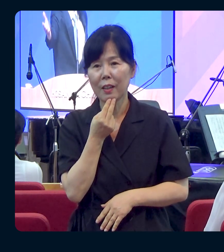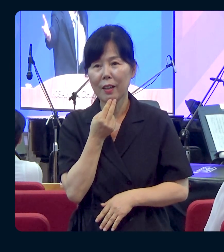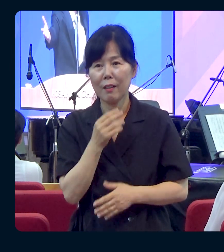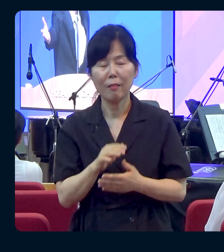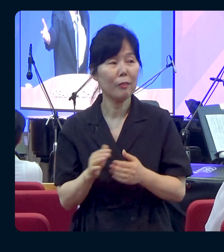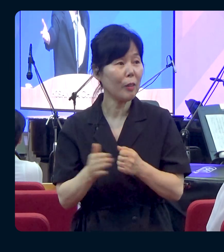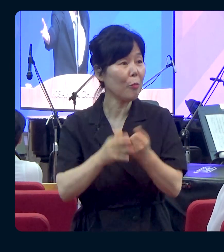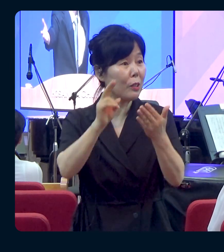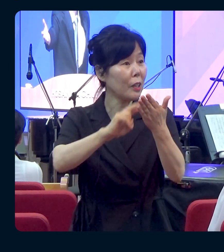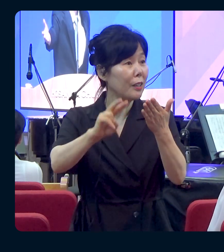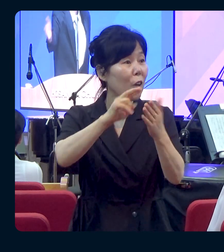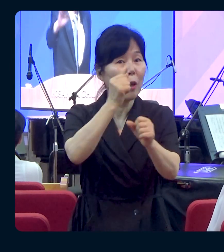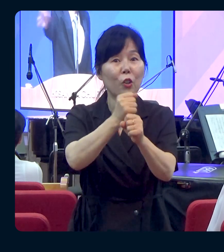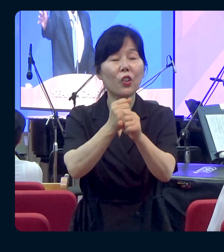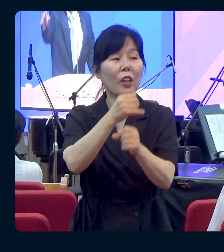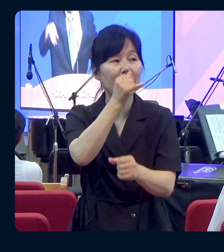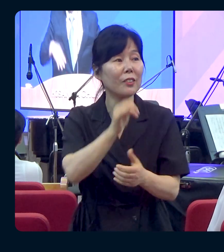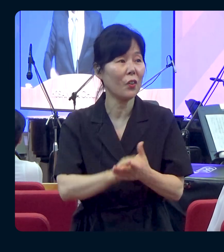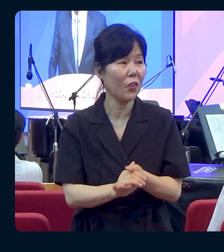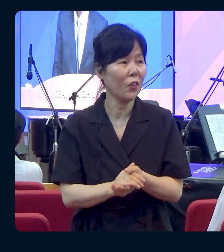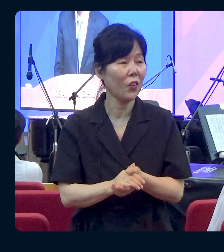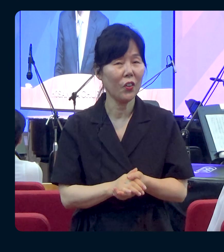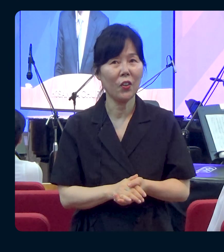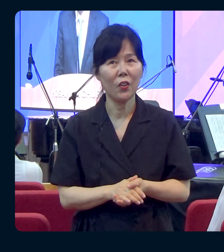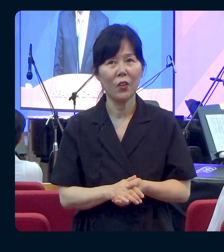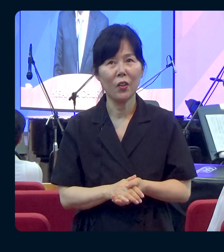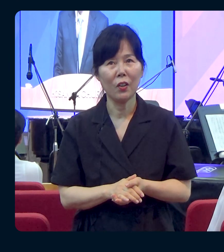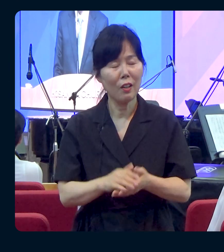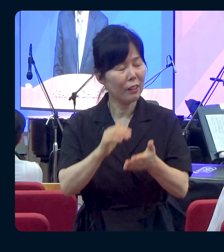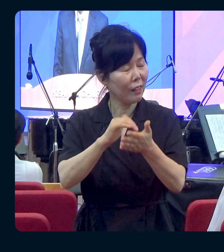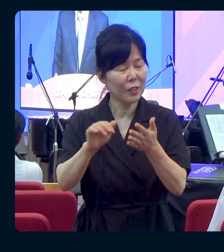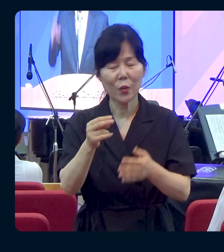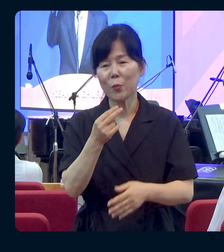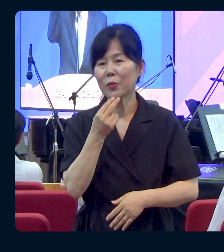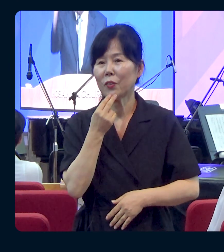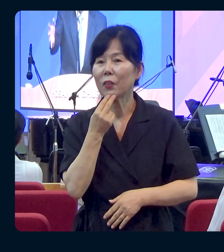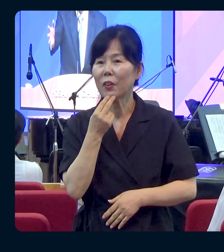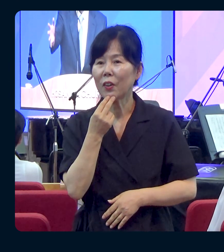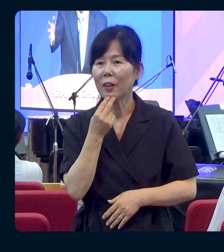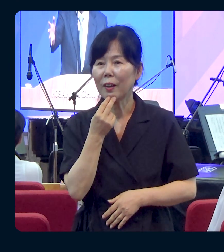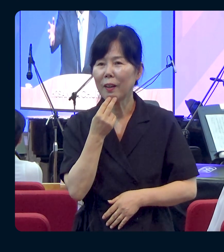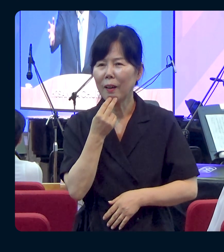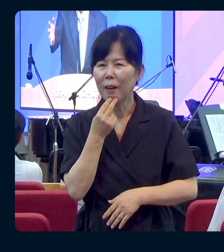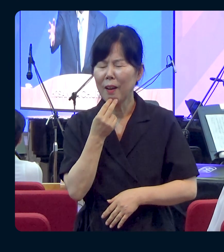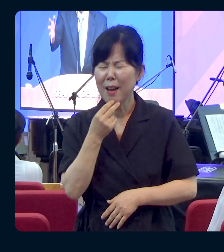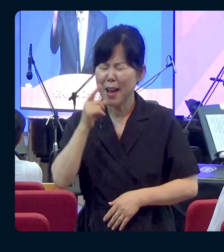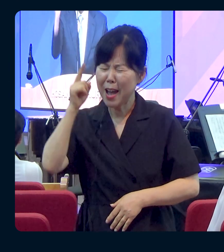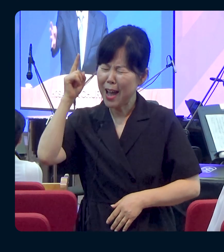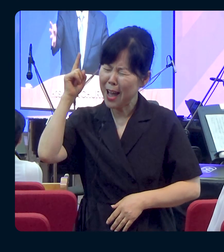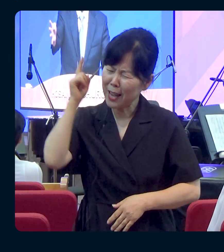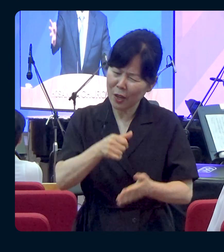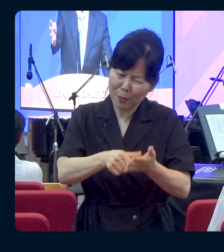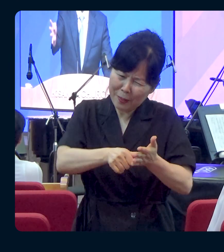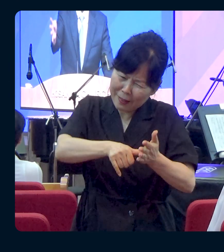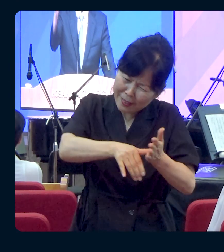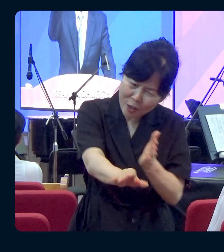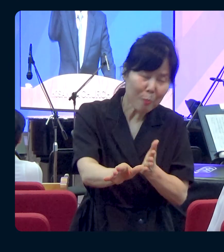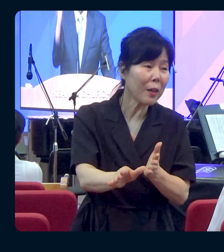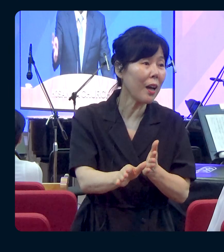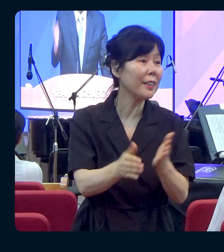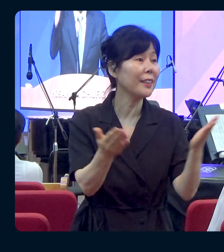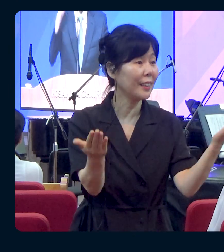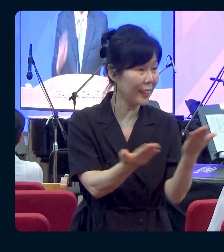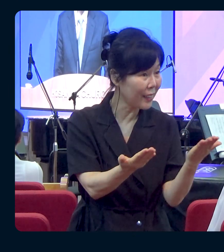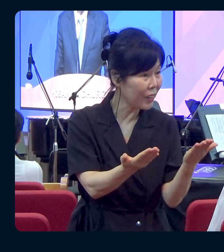예, 그래서 나온 찬양이 어메이징 그레이스 아닙니까? 계산조차 안 하는 거예요. 예, 아무리 흉악한 것이라